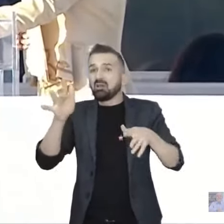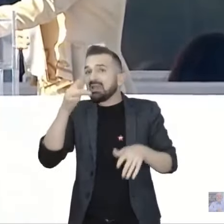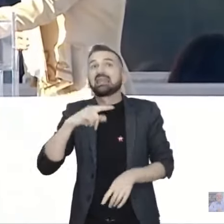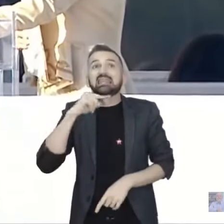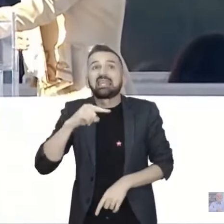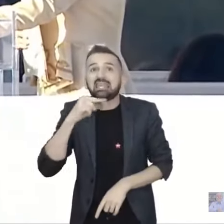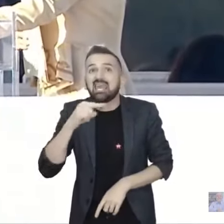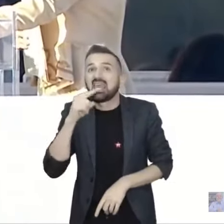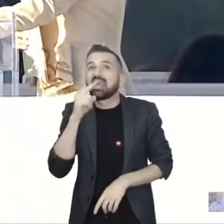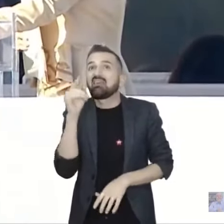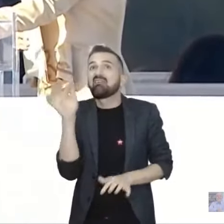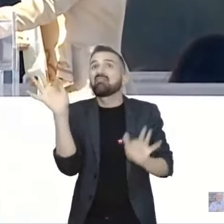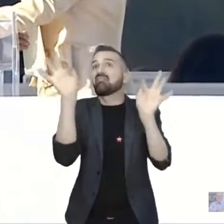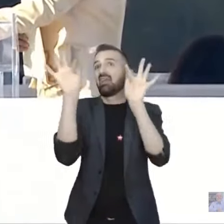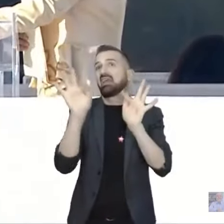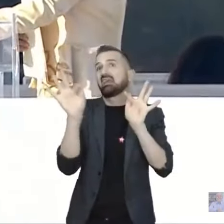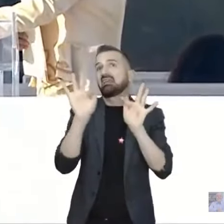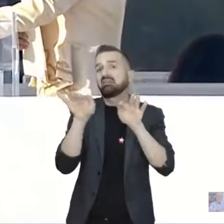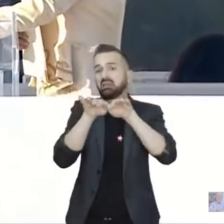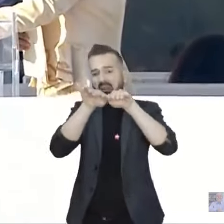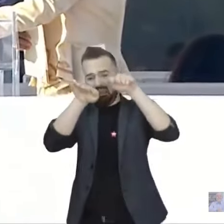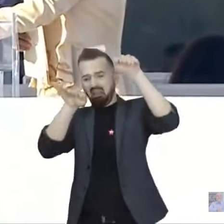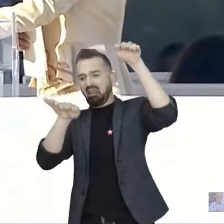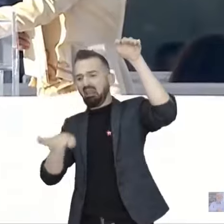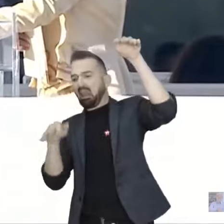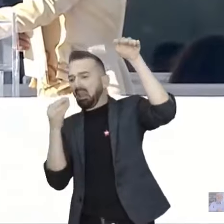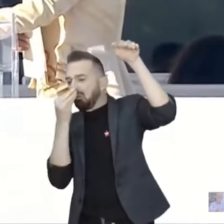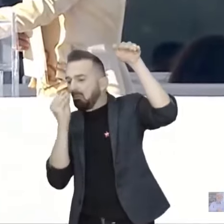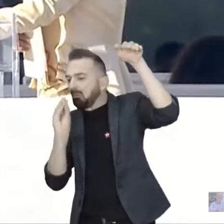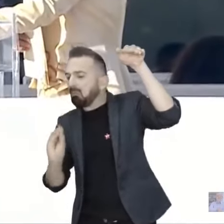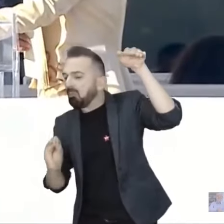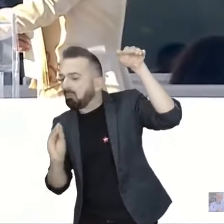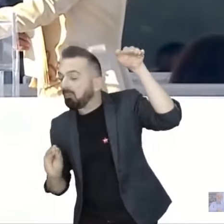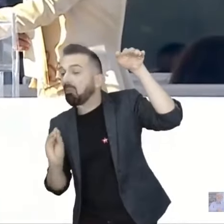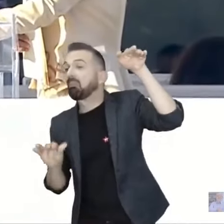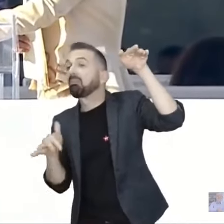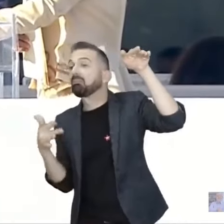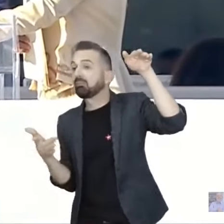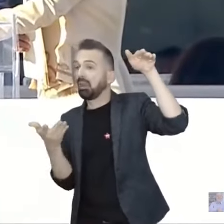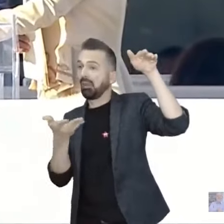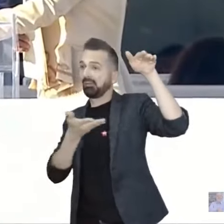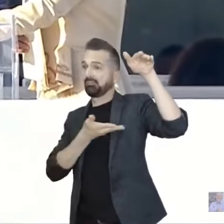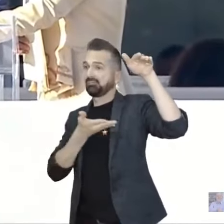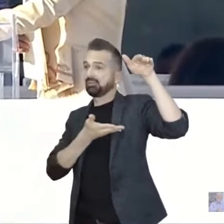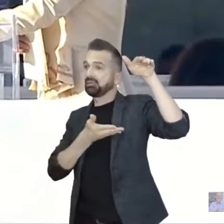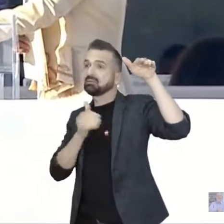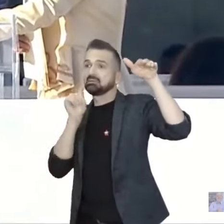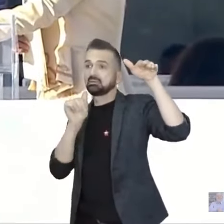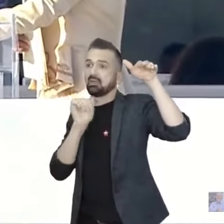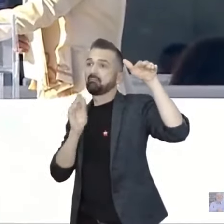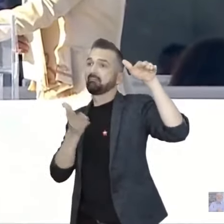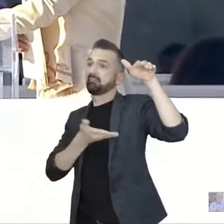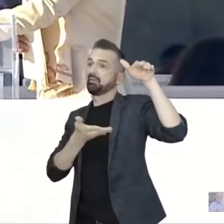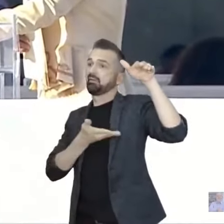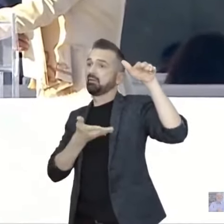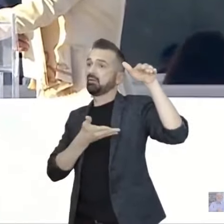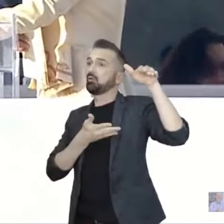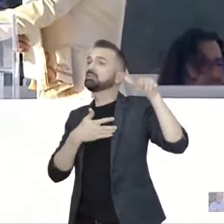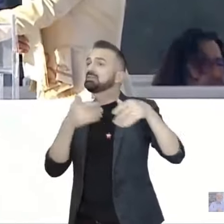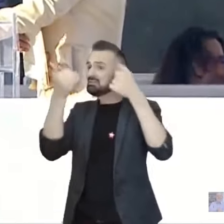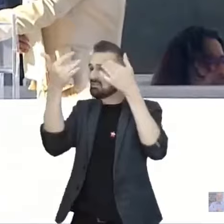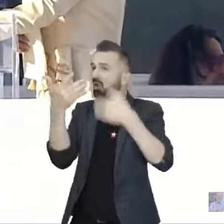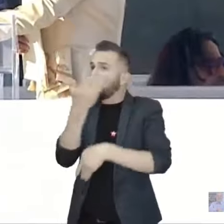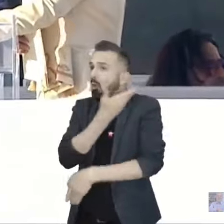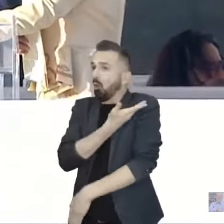tanta desigualdade. Minhas amigas e meus amigos, quando digo governar, eu quero